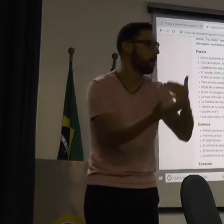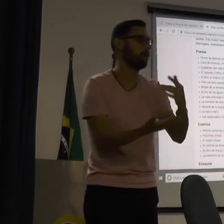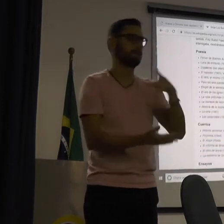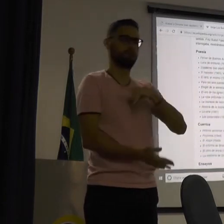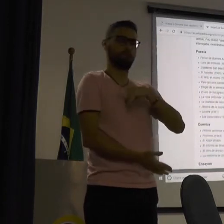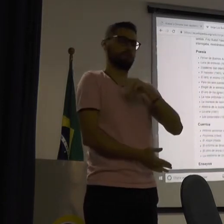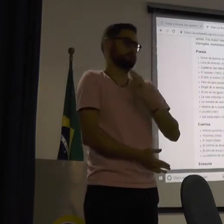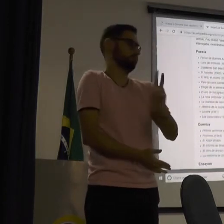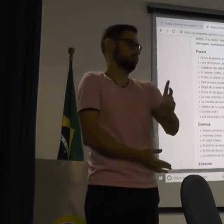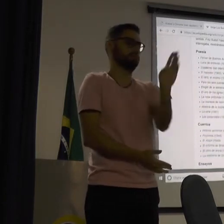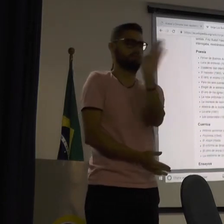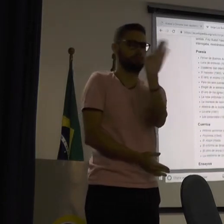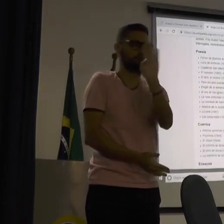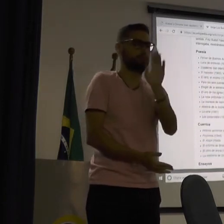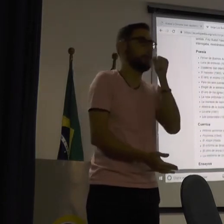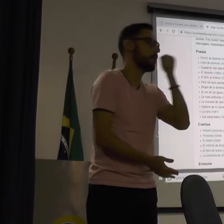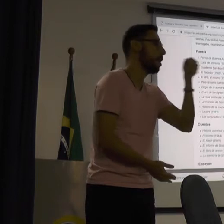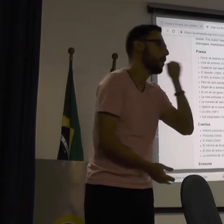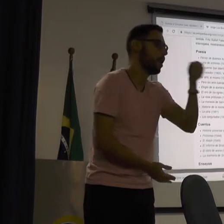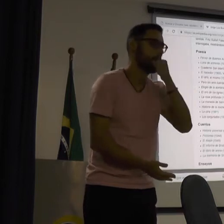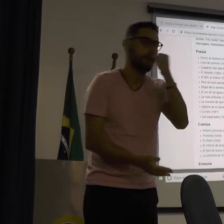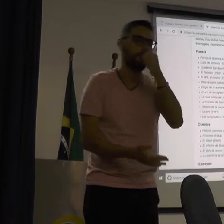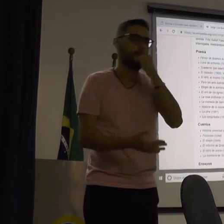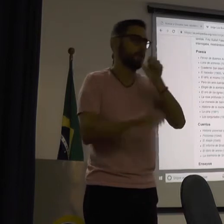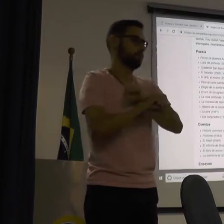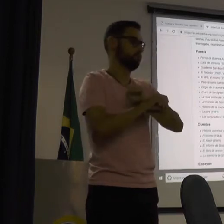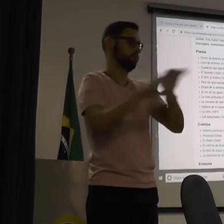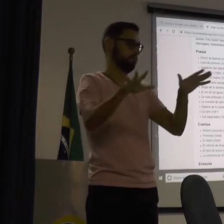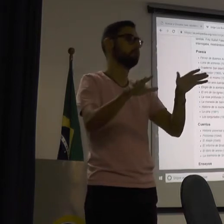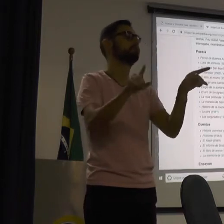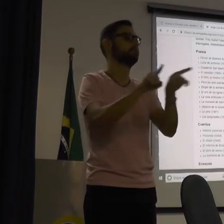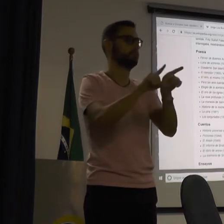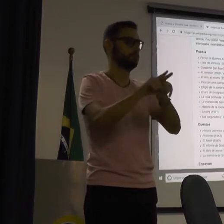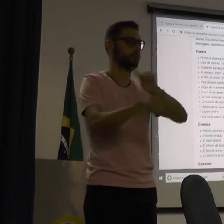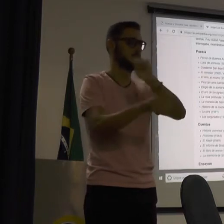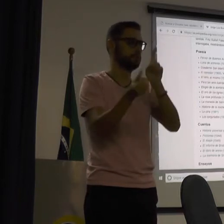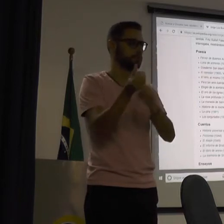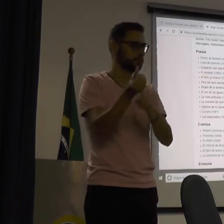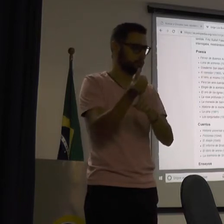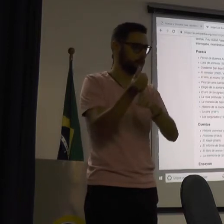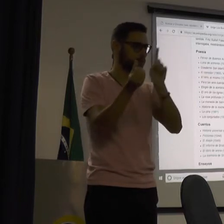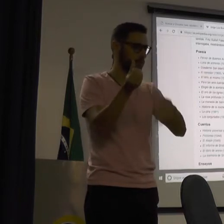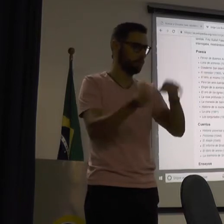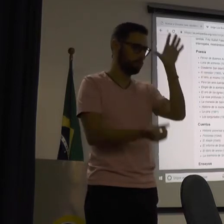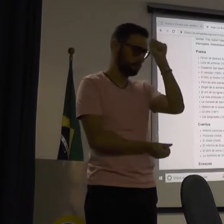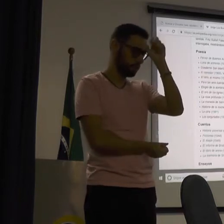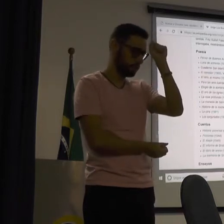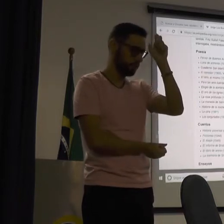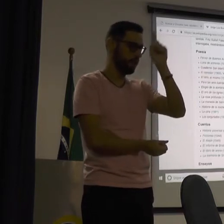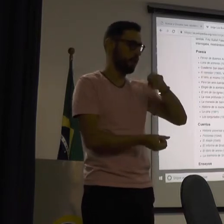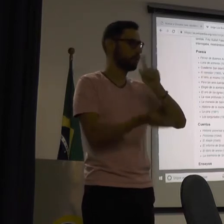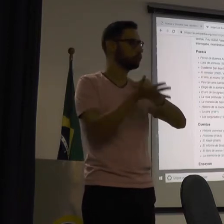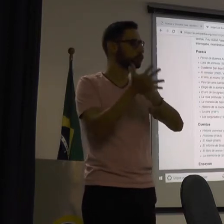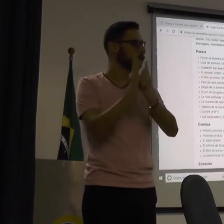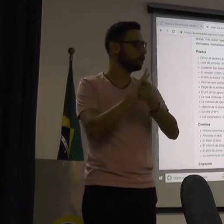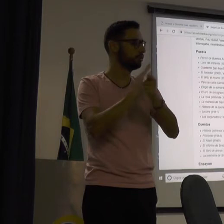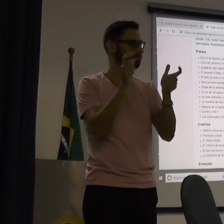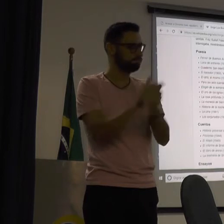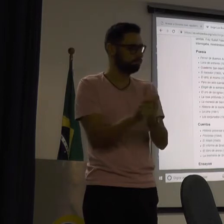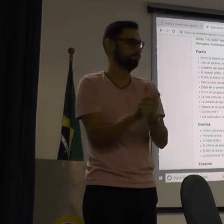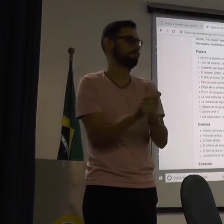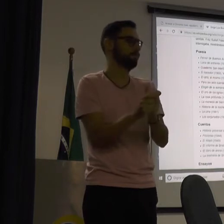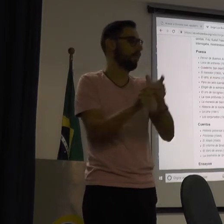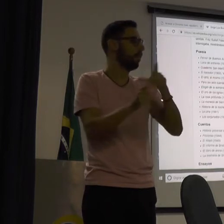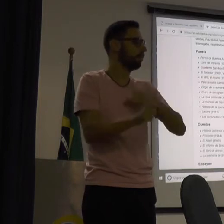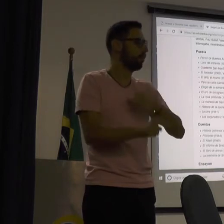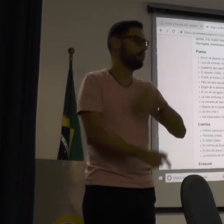mundo. A outra coisa, por exemplo, também os gêneros menores. Palestra também, deu centenas de palestras.